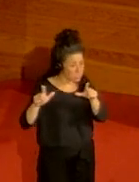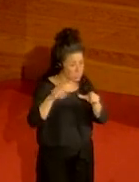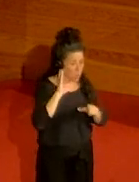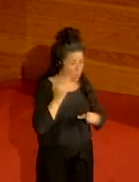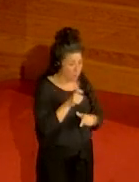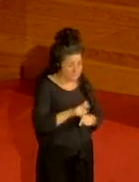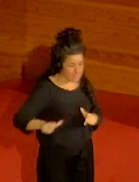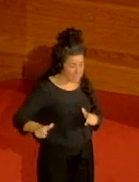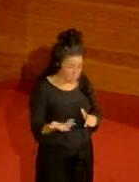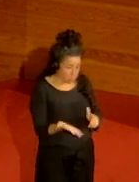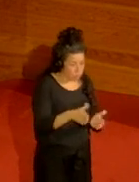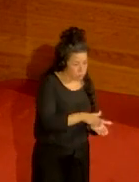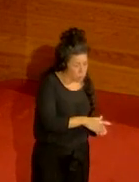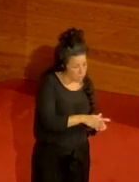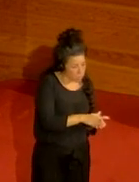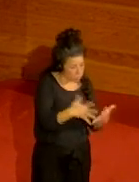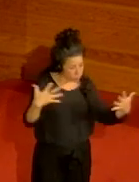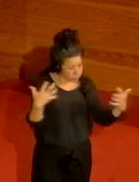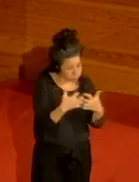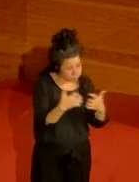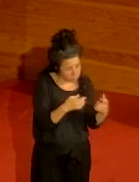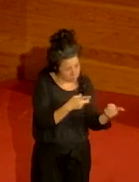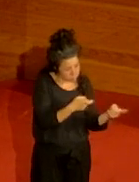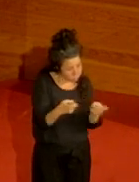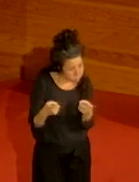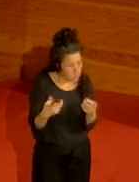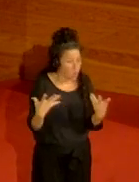que han muerto en enfrentamientos armados con Israel